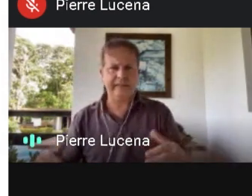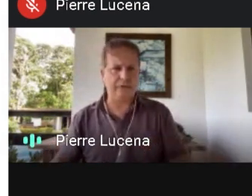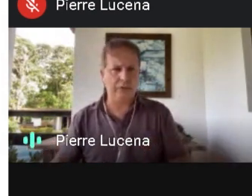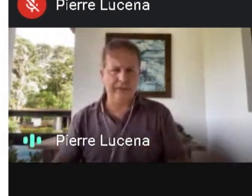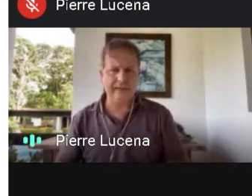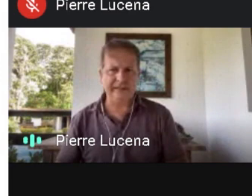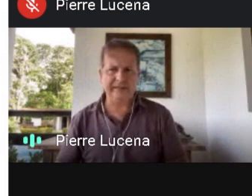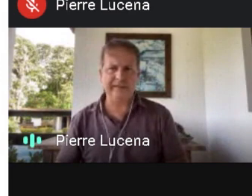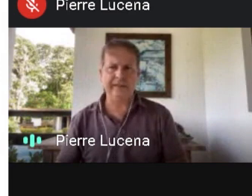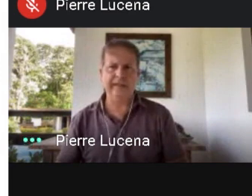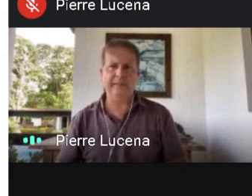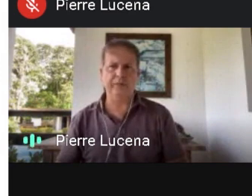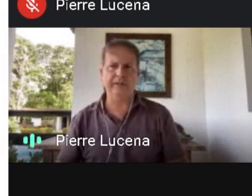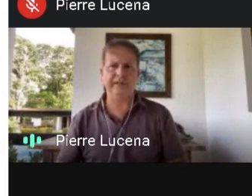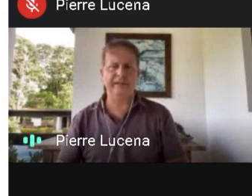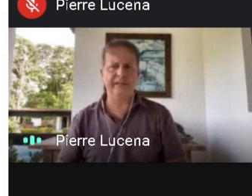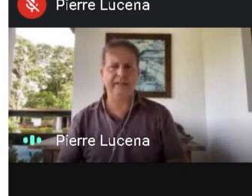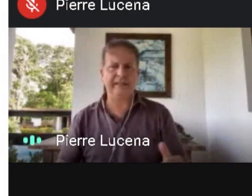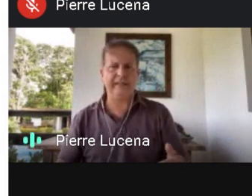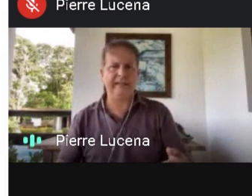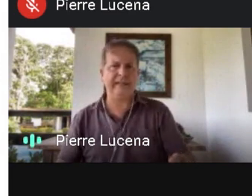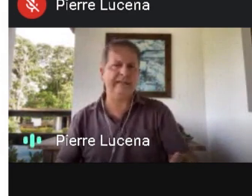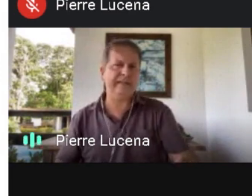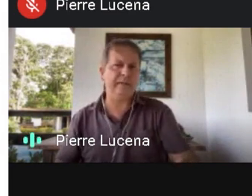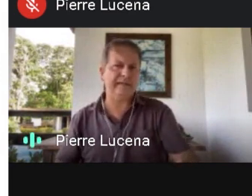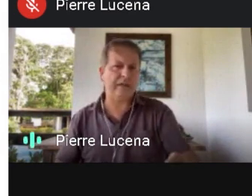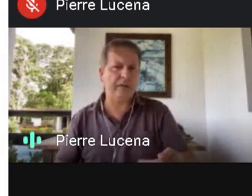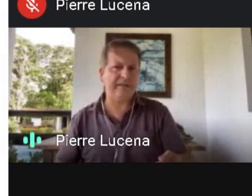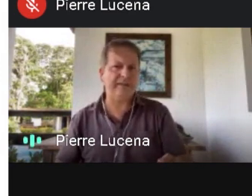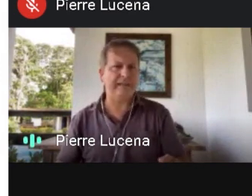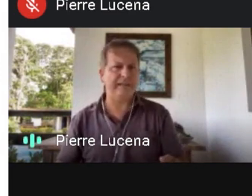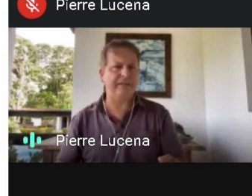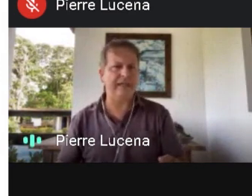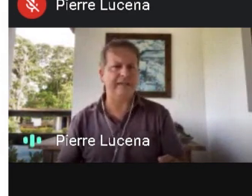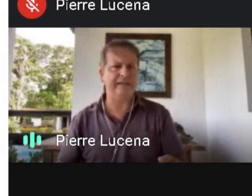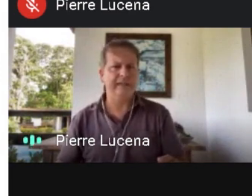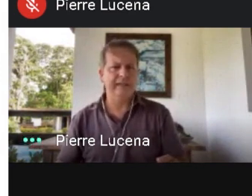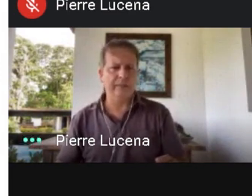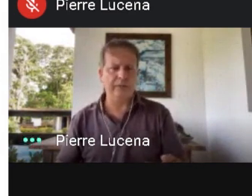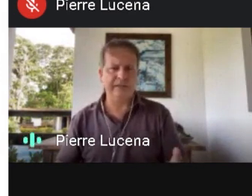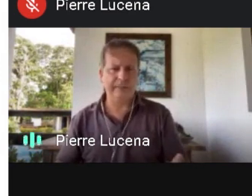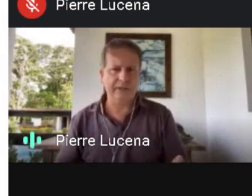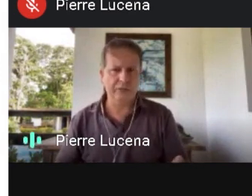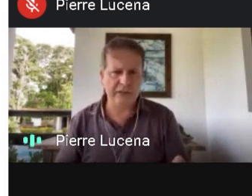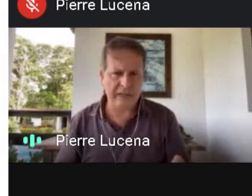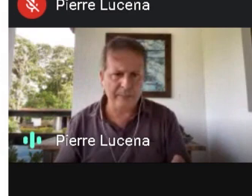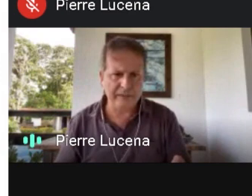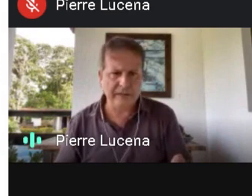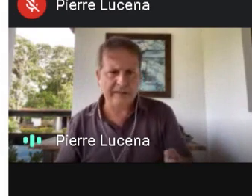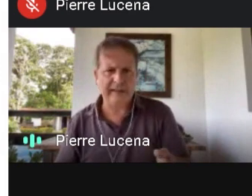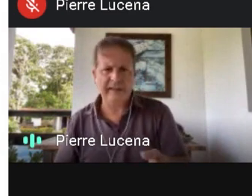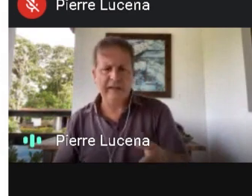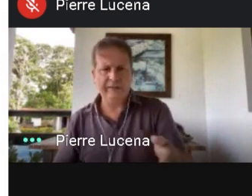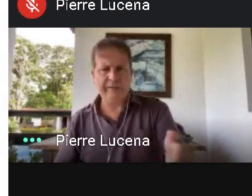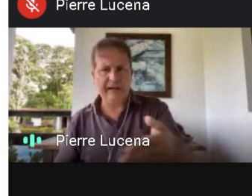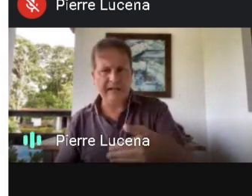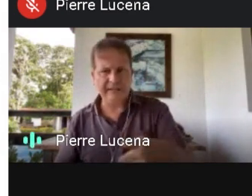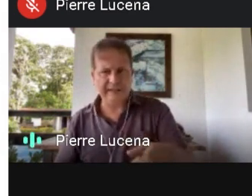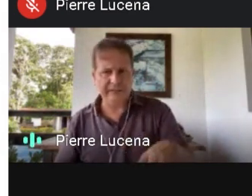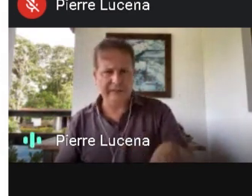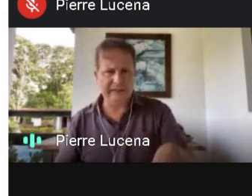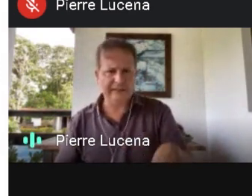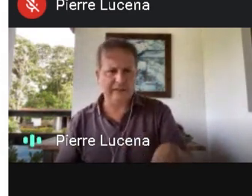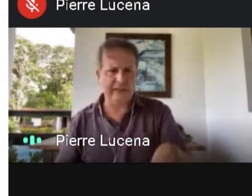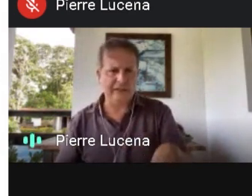cada setor desse, é importante que se diga que ele tem, às vezes, uma sequência de atividades. Então, por exemplo, a indústria de alimentos, ele tem